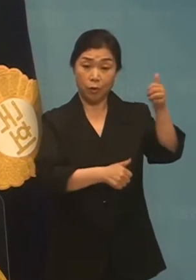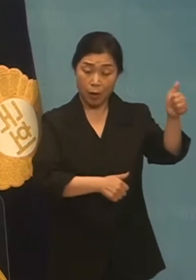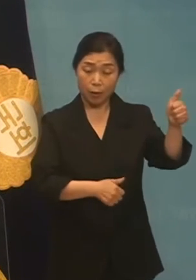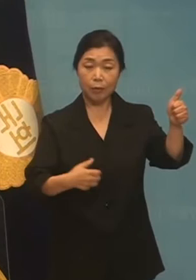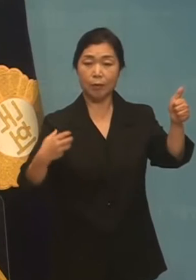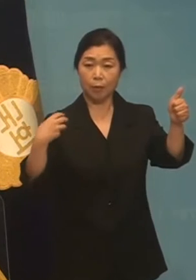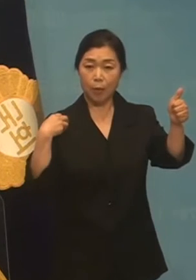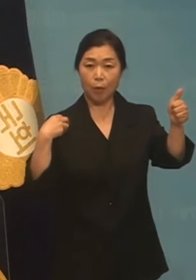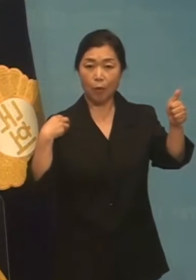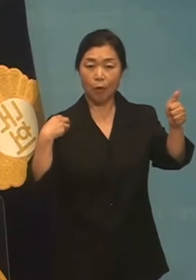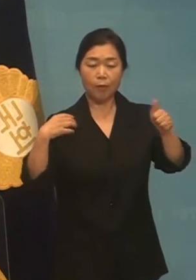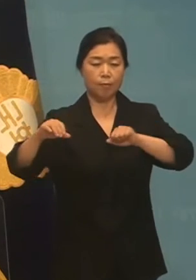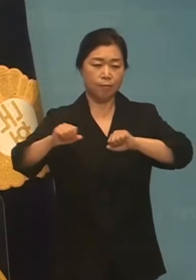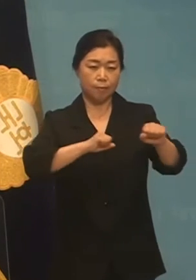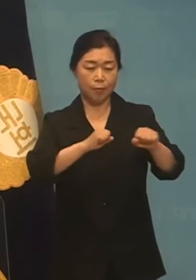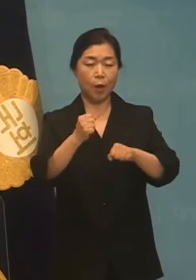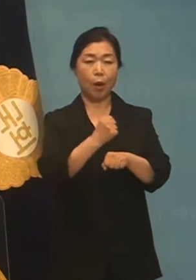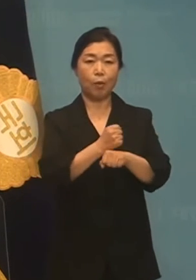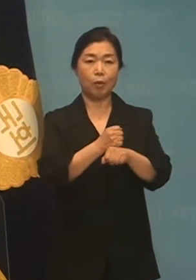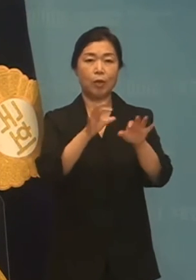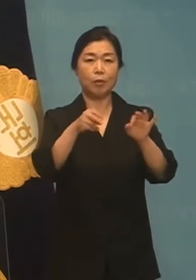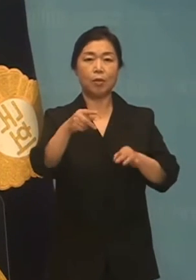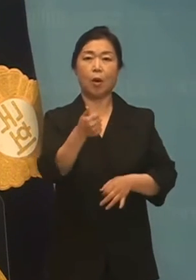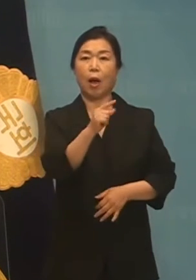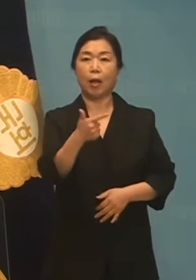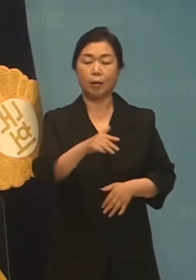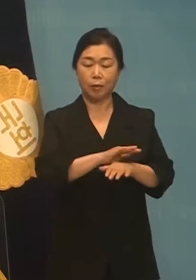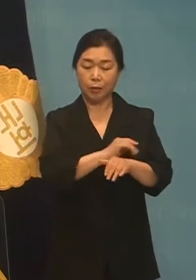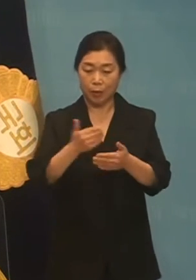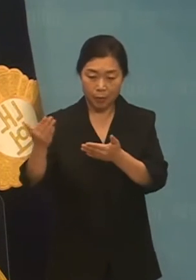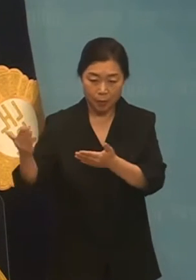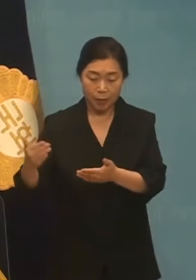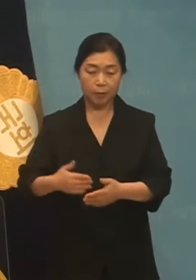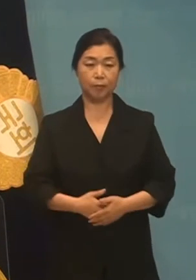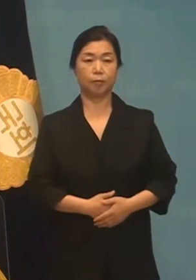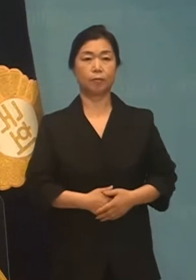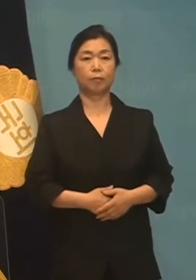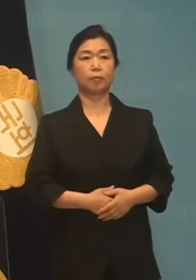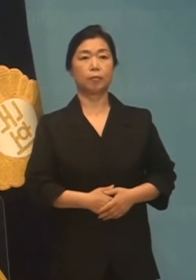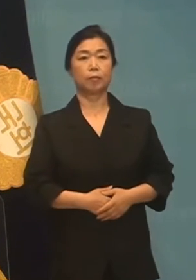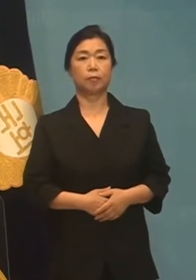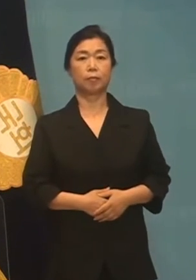아주 열혈 활동을 하고 계신 김성환 의원님 함께하고 계십니다.